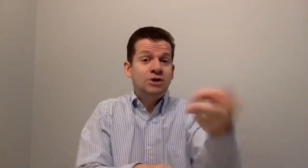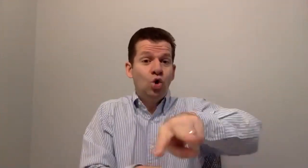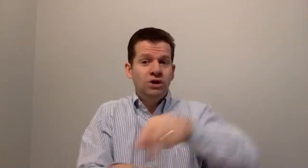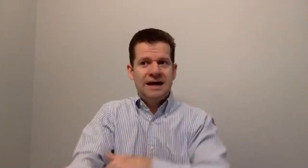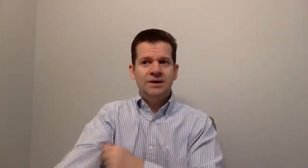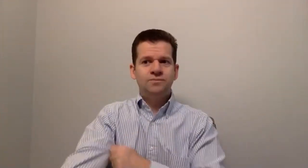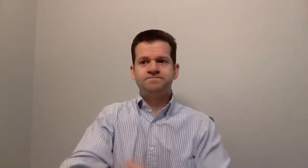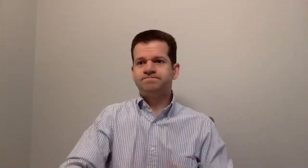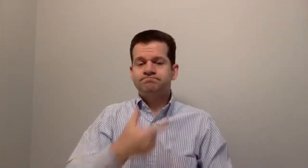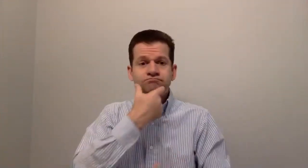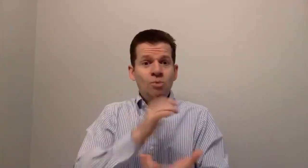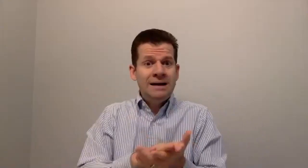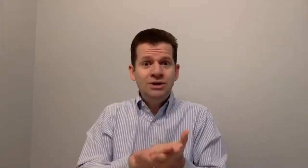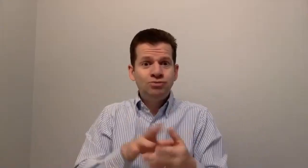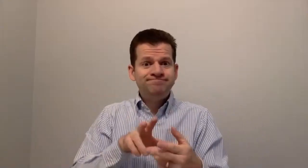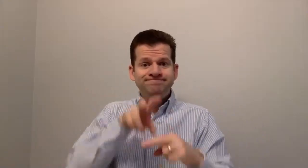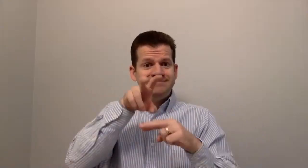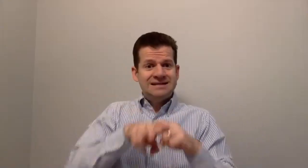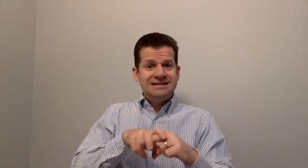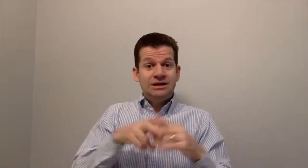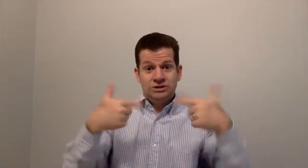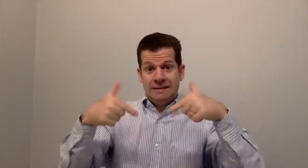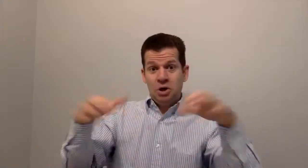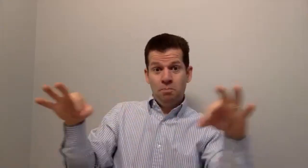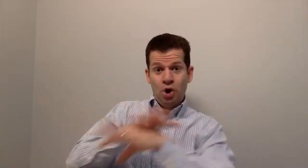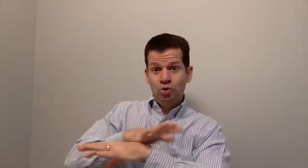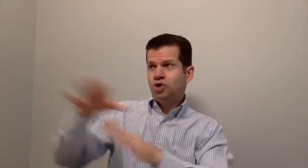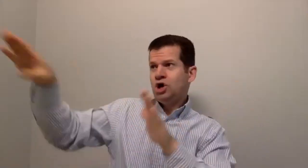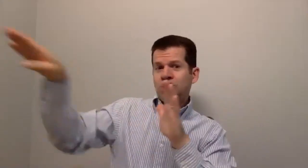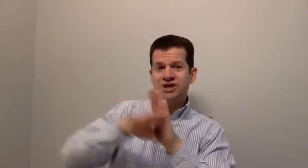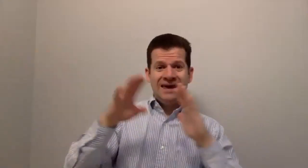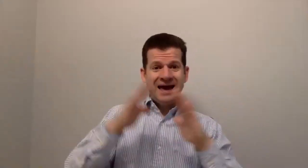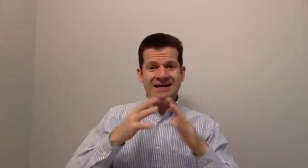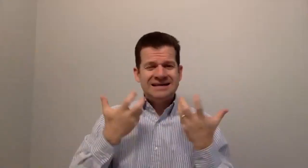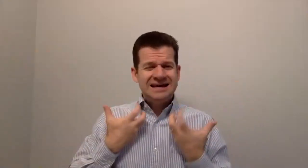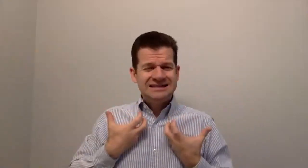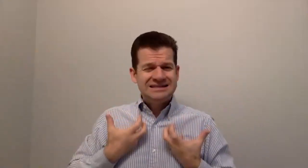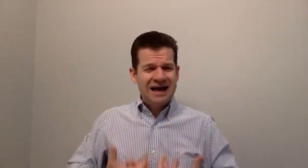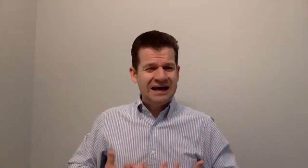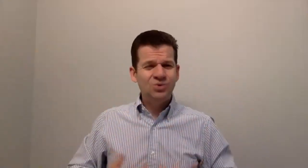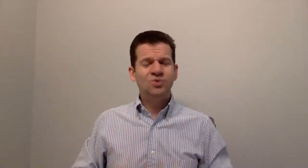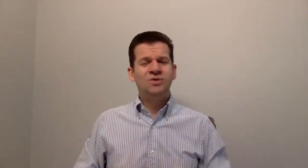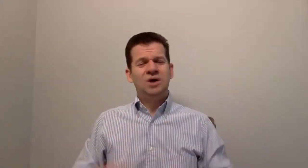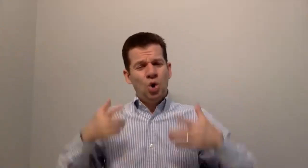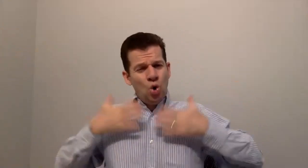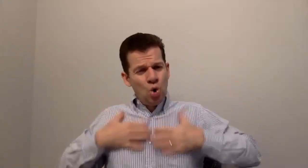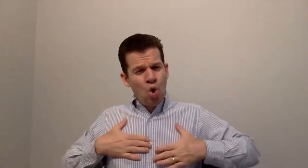vezes é o contrário. Marido, assim, trabalhou pronto, chega em casa cansado, o